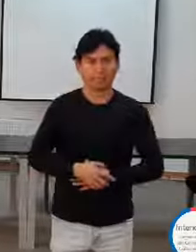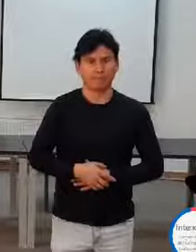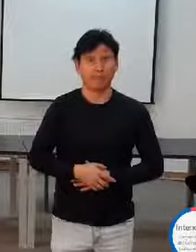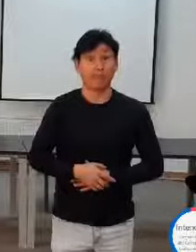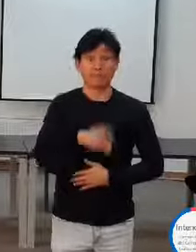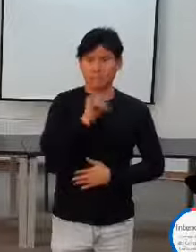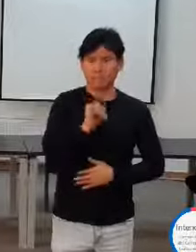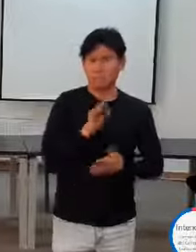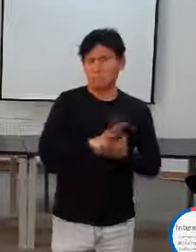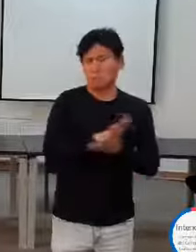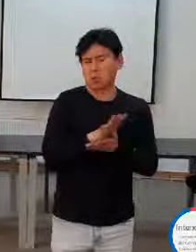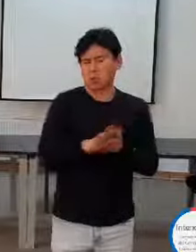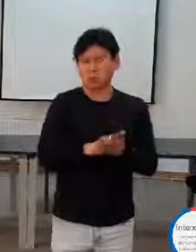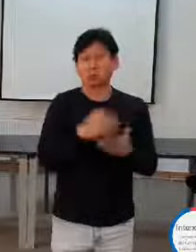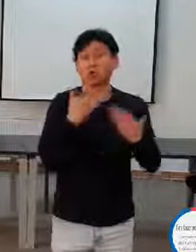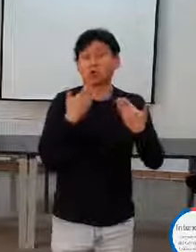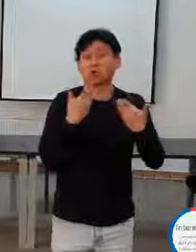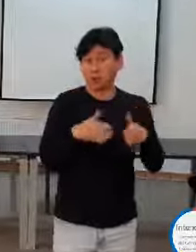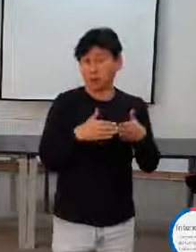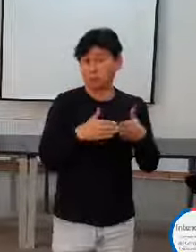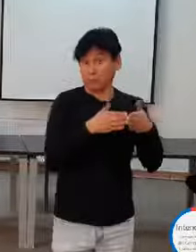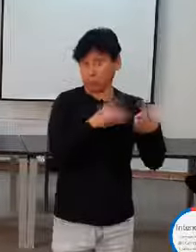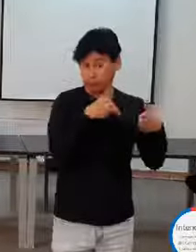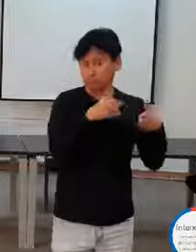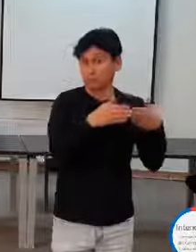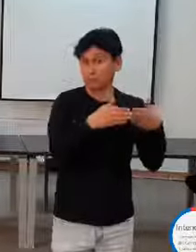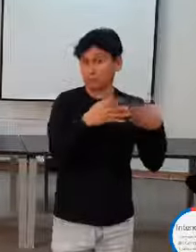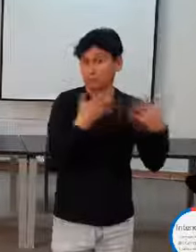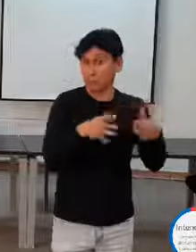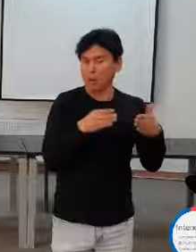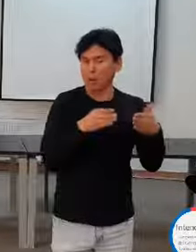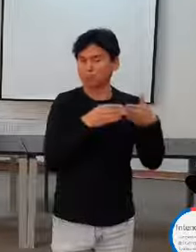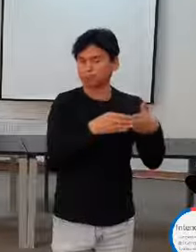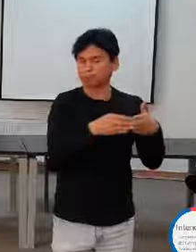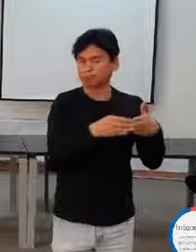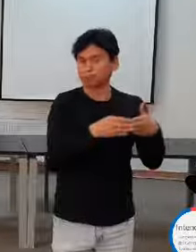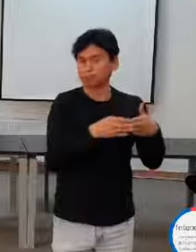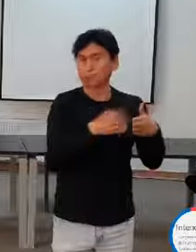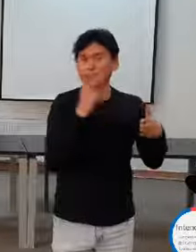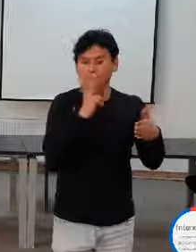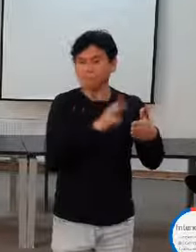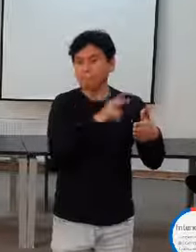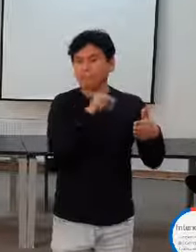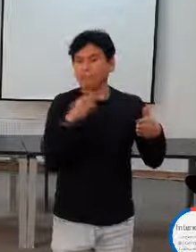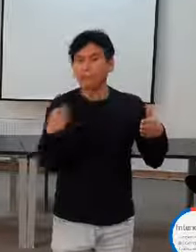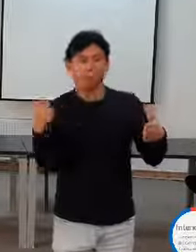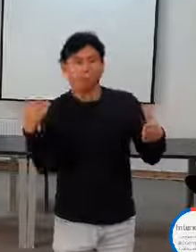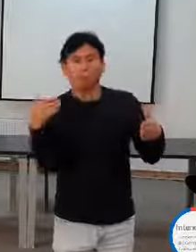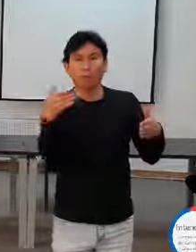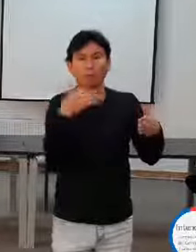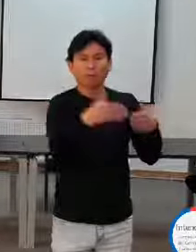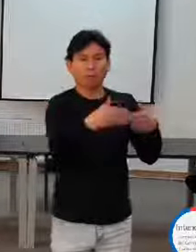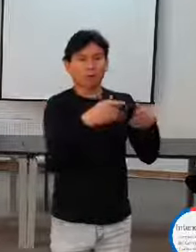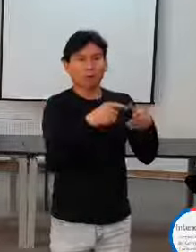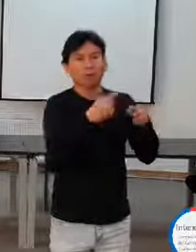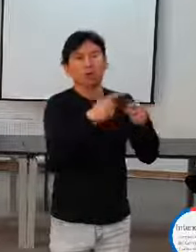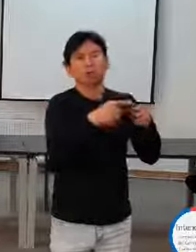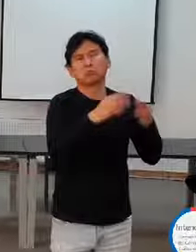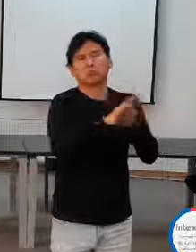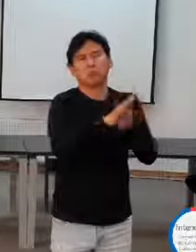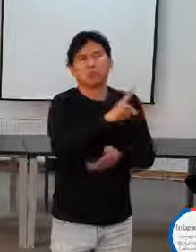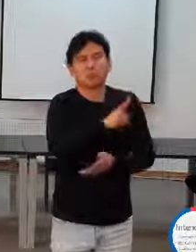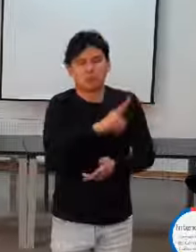Si en este caso ya tuvo esa recalada previa y la visita de la autoridad sanitaria en otro puerto como